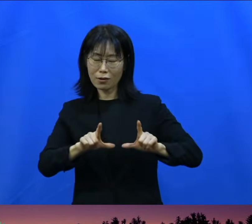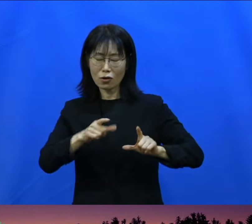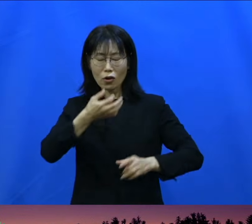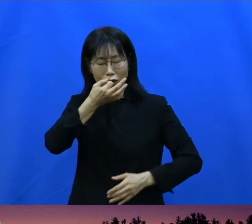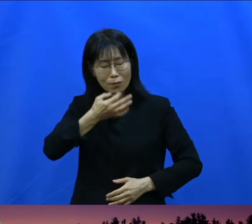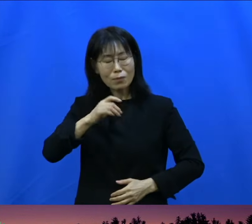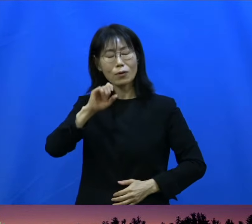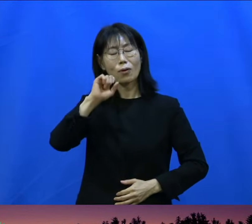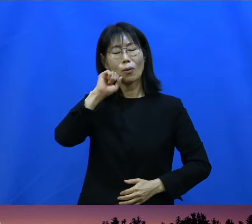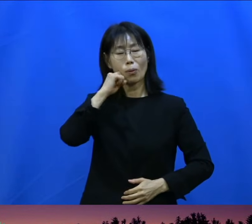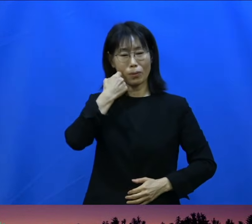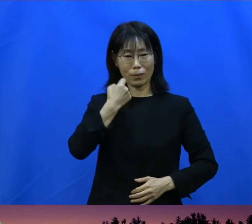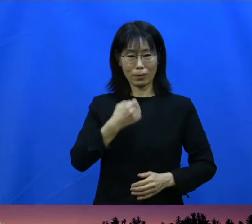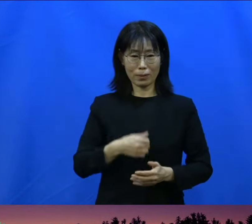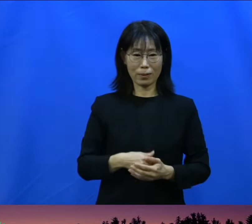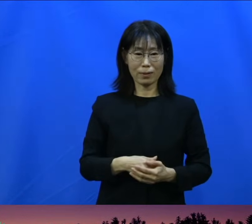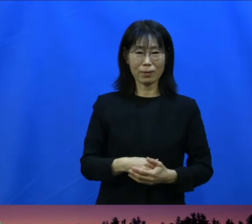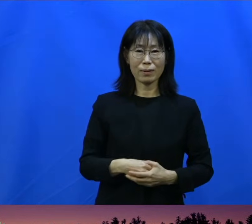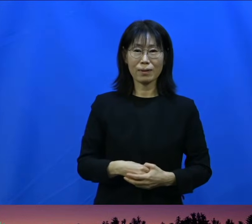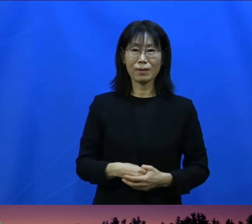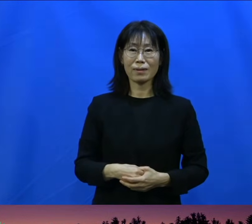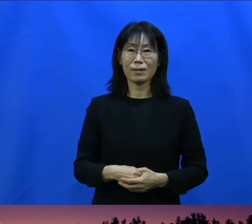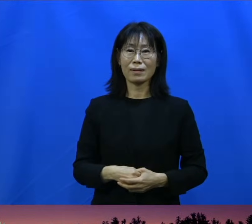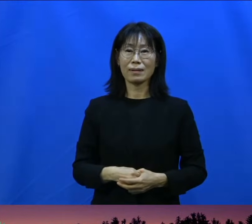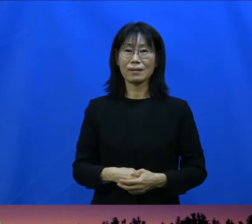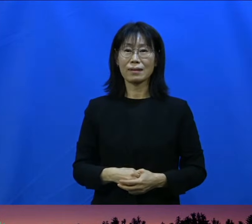경계선을 지키는 게 어려워.